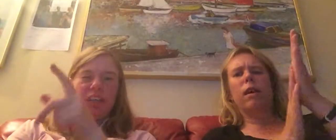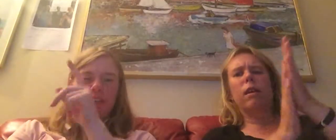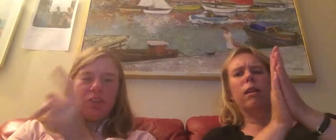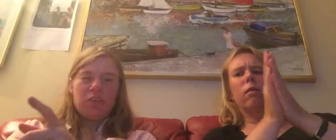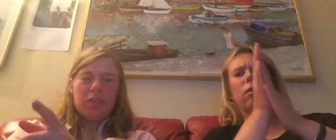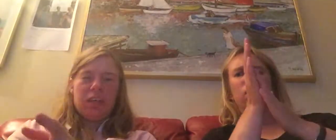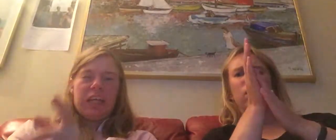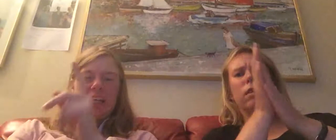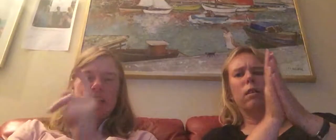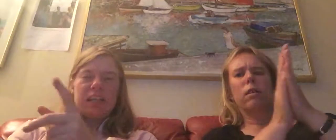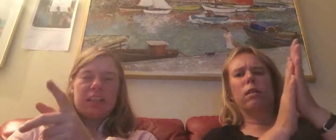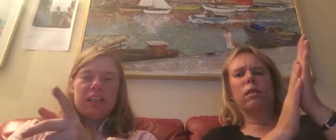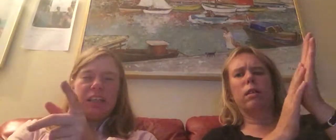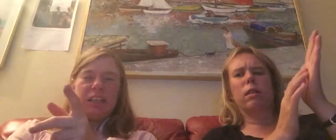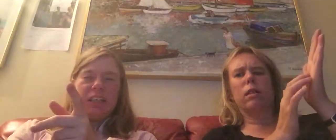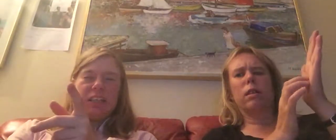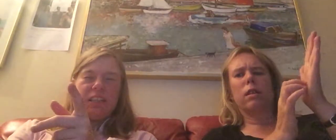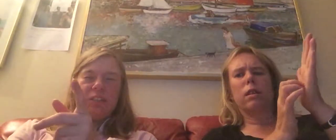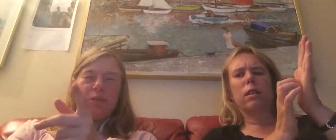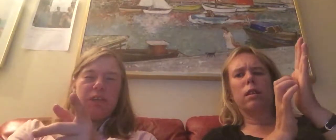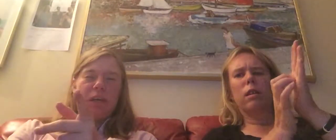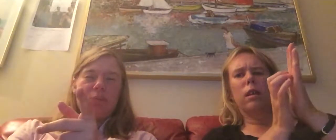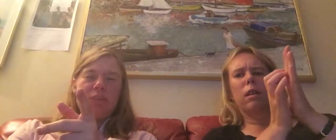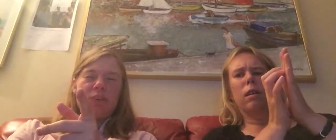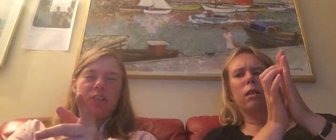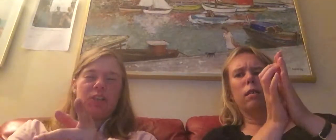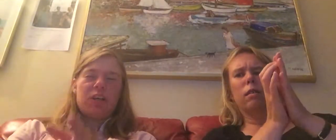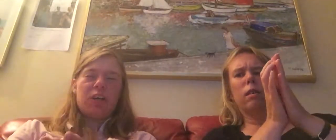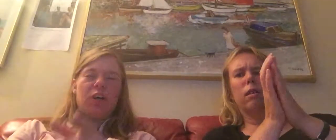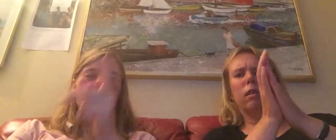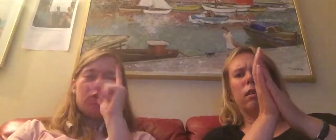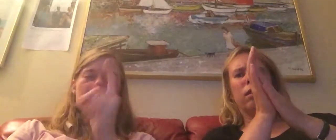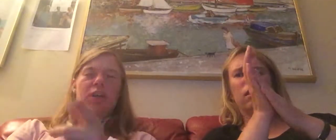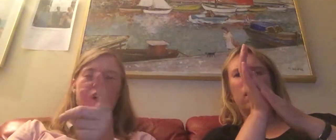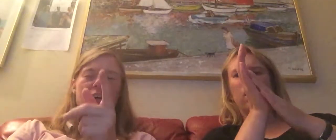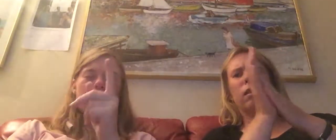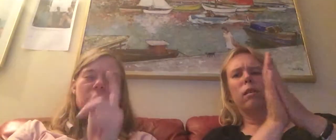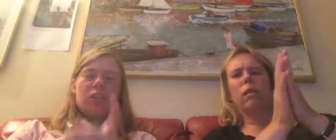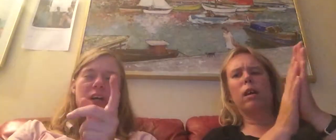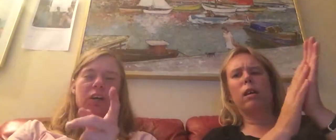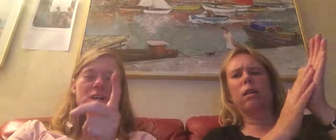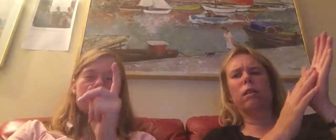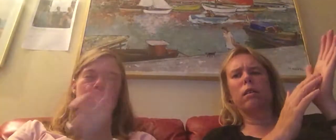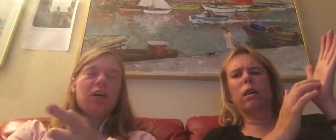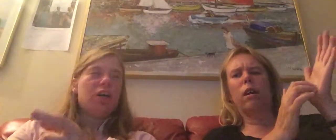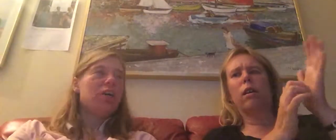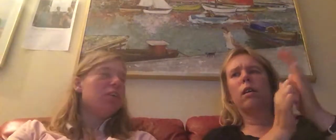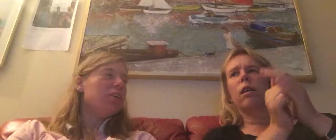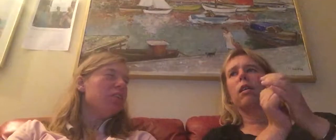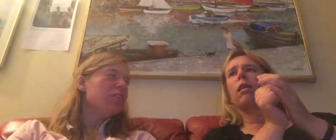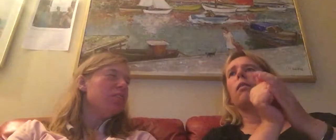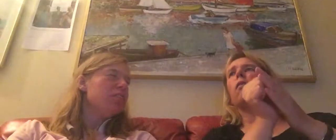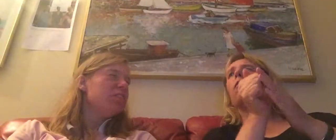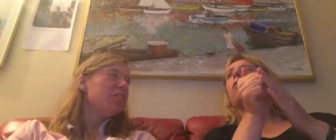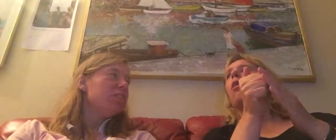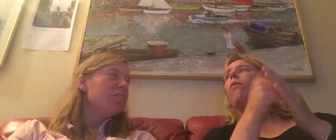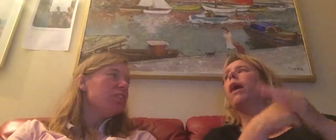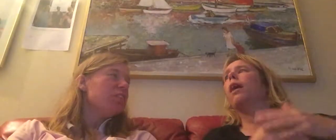hundrade år. Grattis Julia på det första! Hurra, hurra, hurra! Då har vi Anna